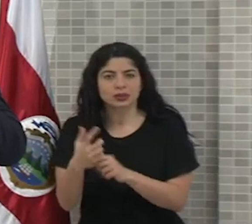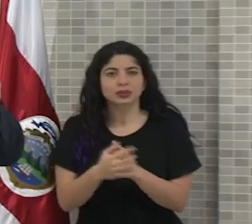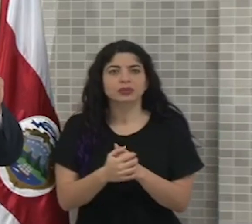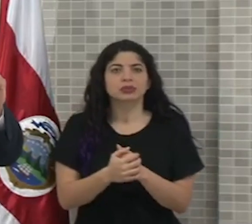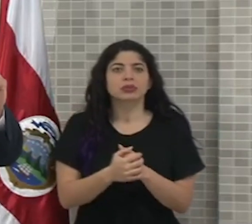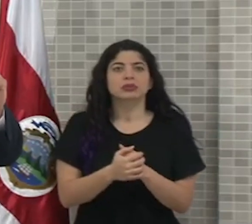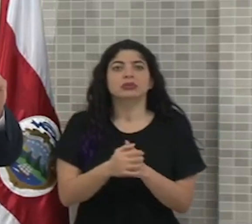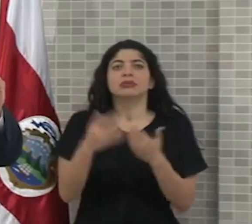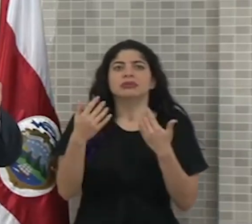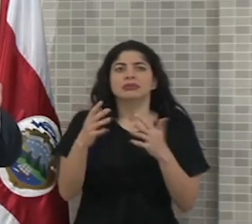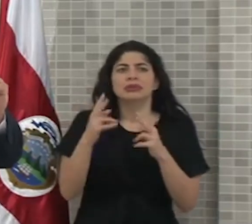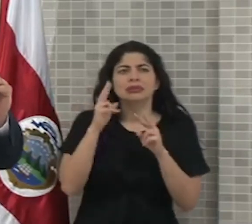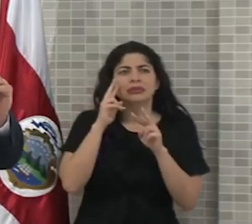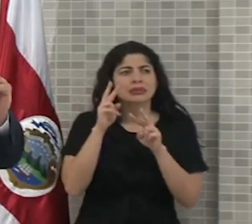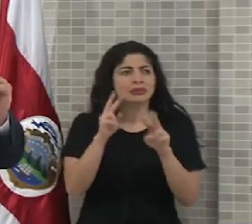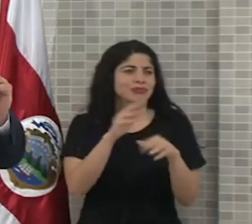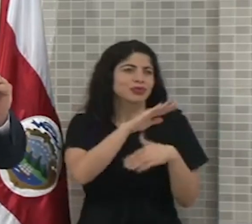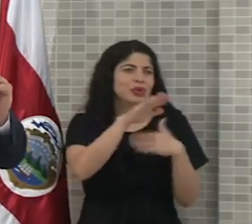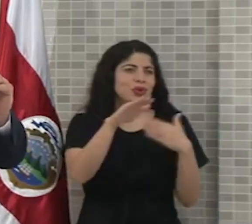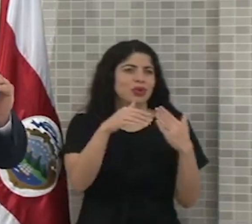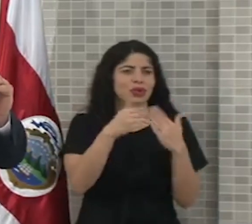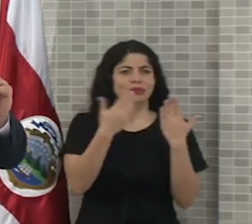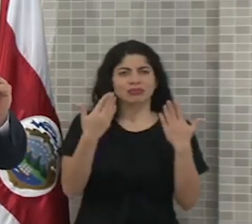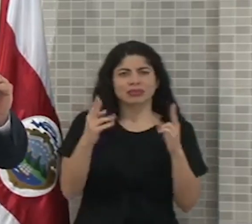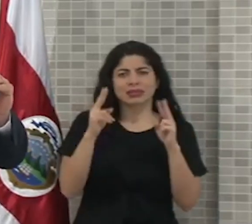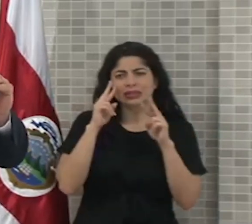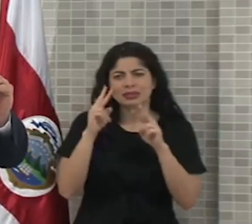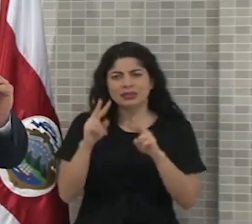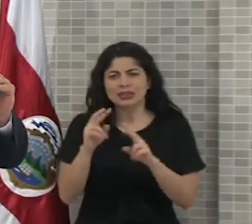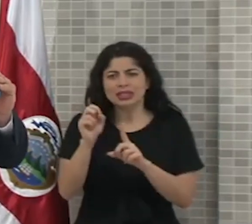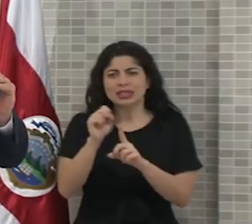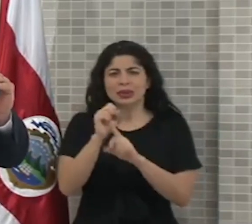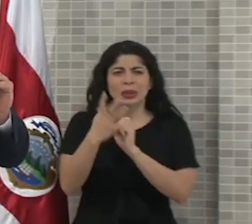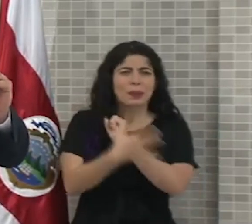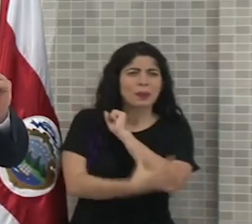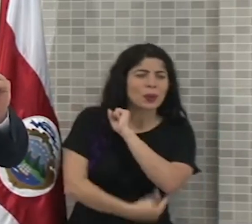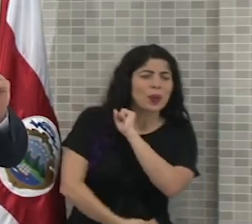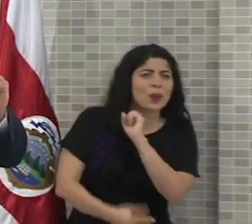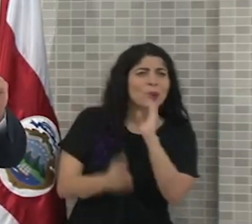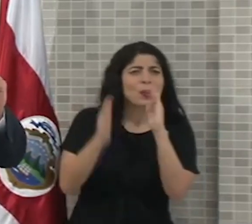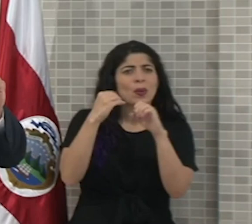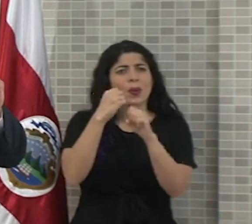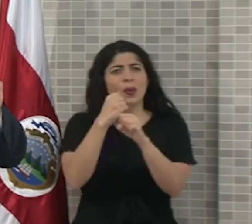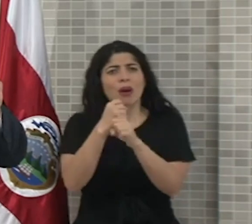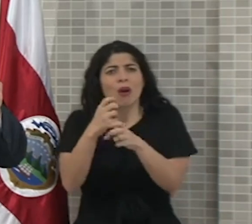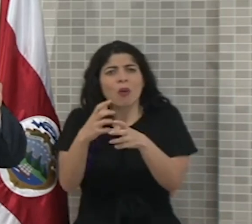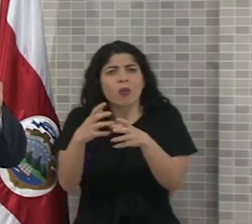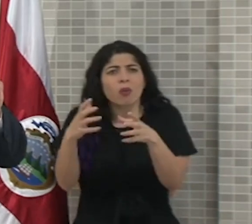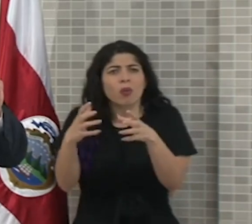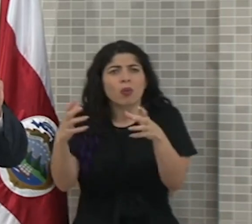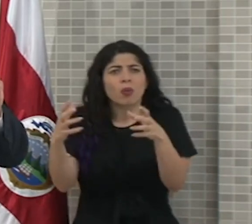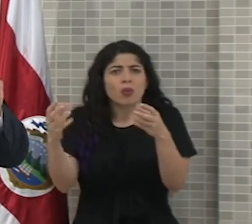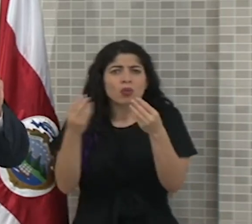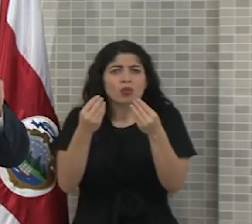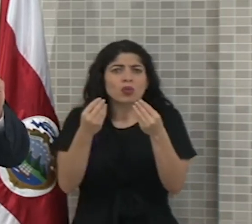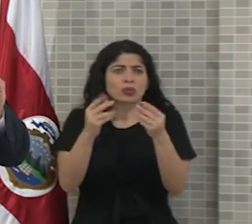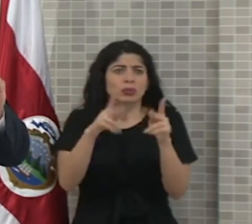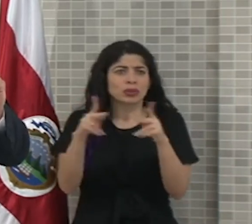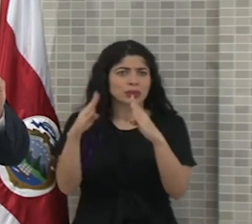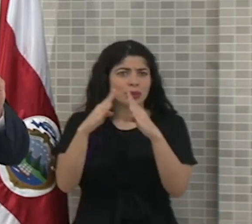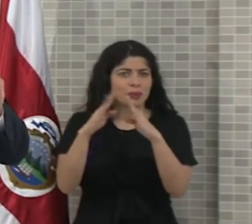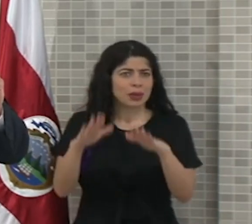que hemos visto todas y todos en pobreza y en desempleo de muchos de nuestros compatriotas.